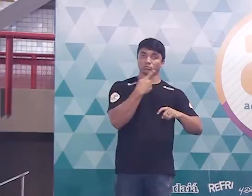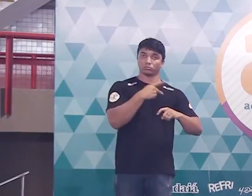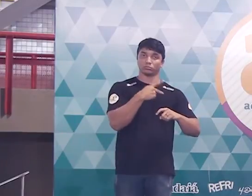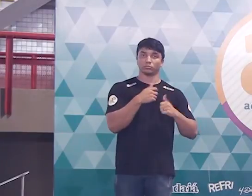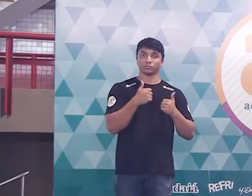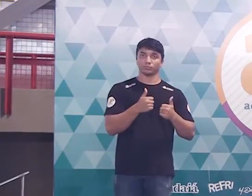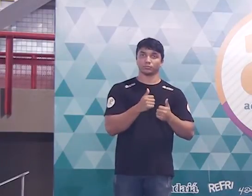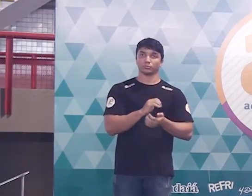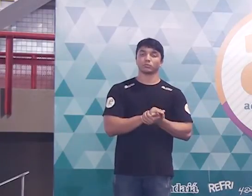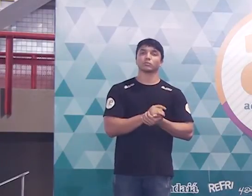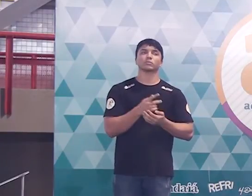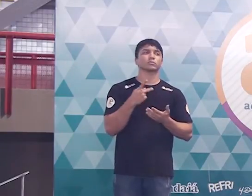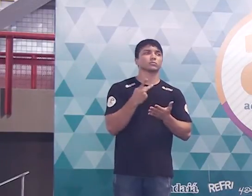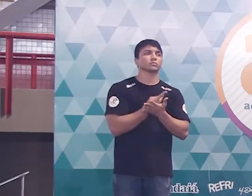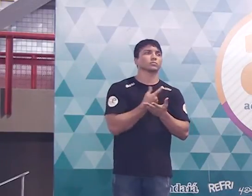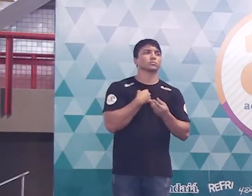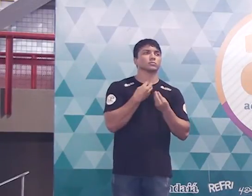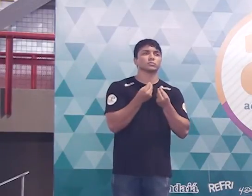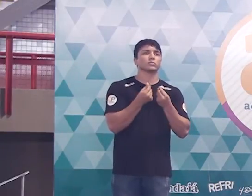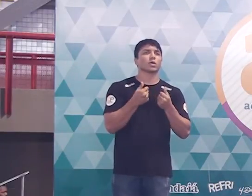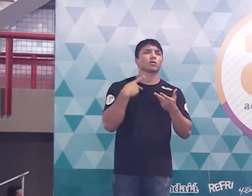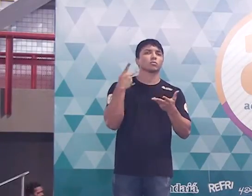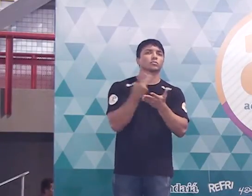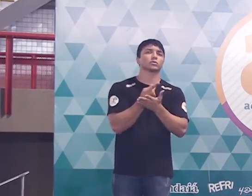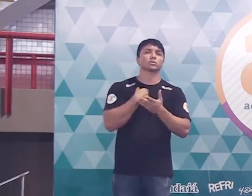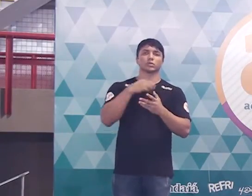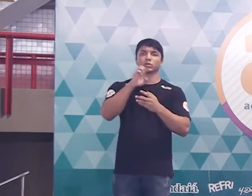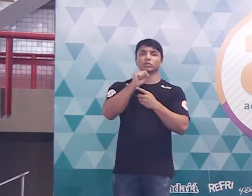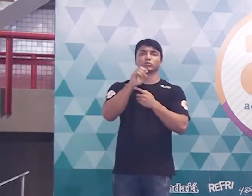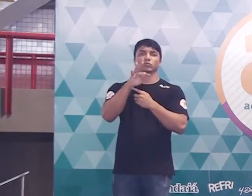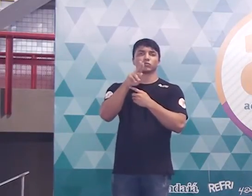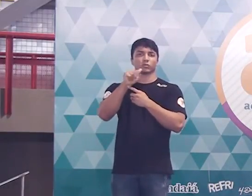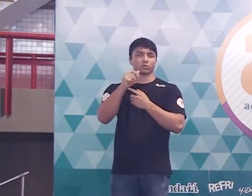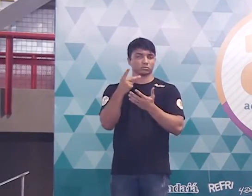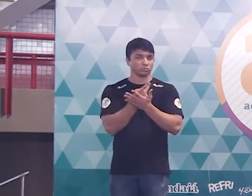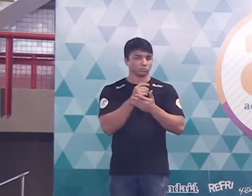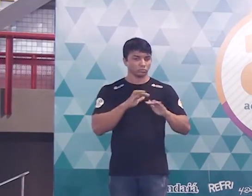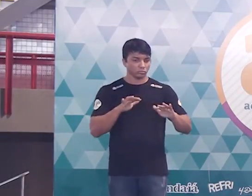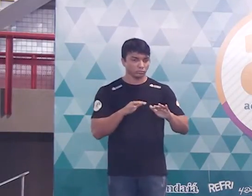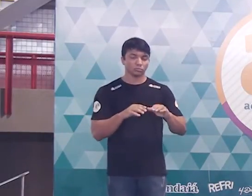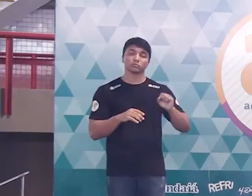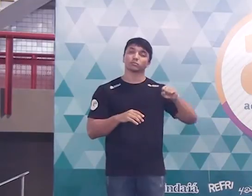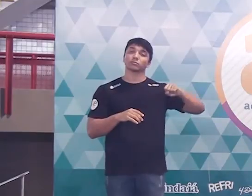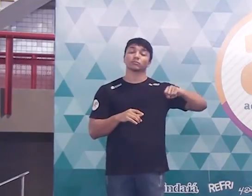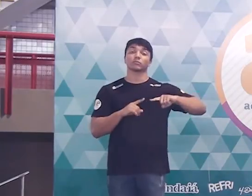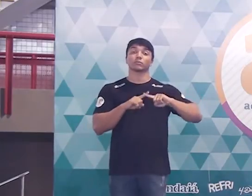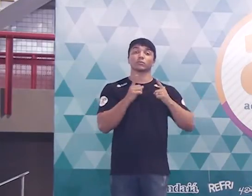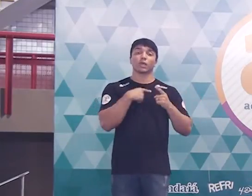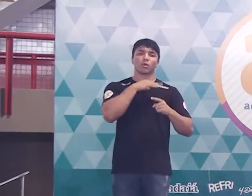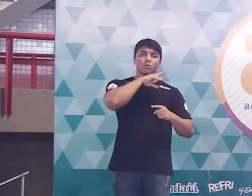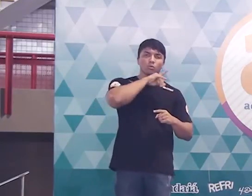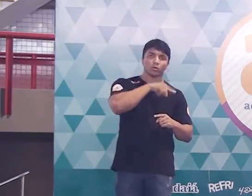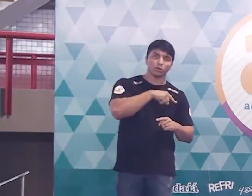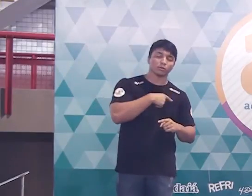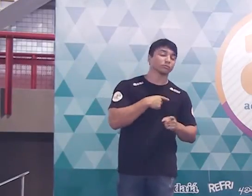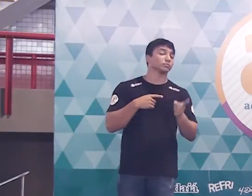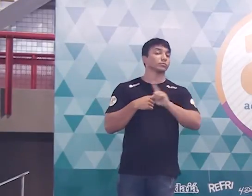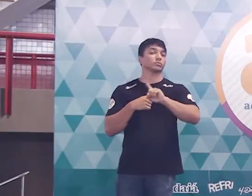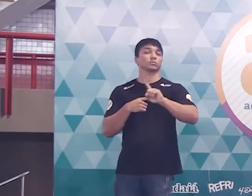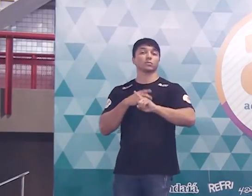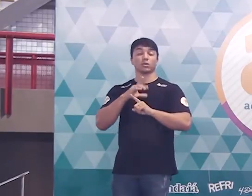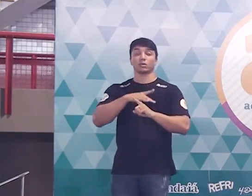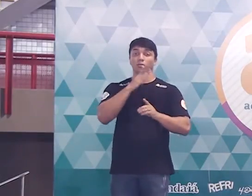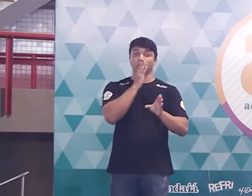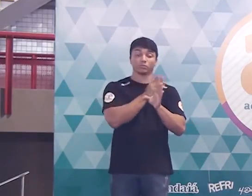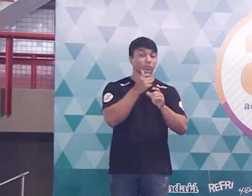certo? Aí tu diz assim, Lázaro, é isso que vai gerar um efeito estufa? É. Sim, mas o efeito estufa é ruim? Não é.